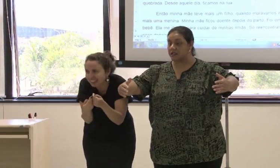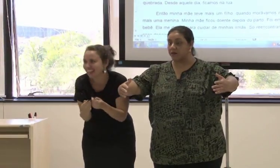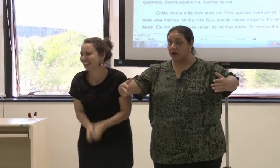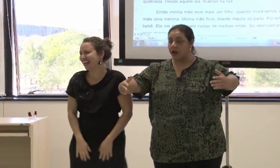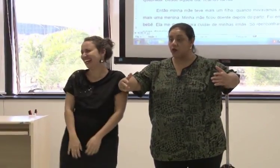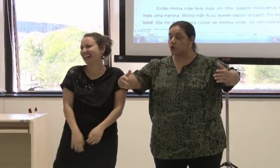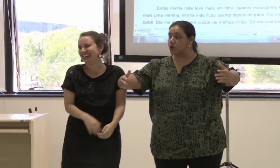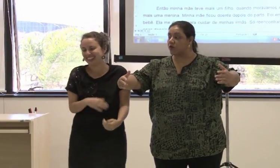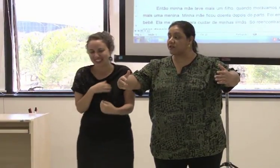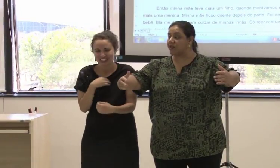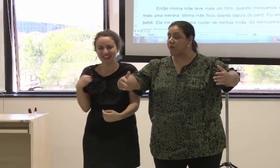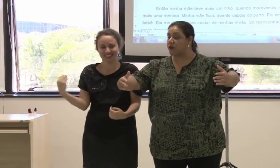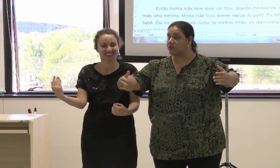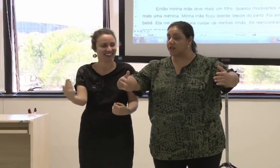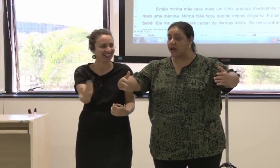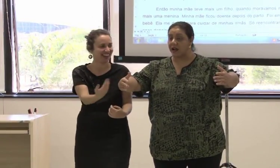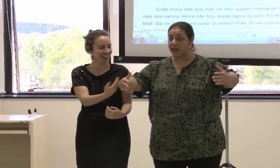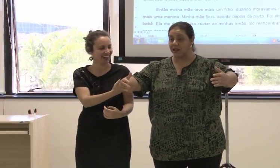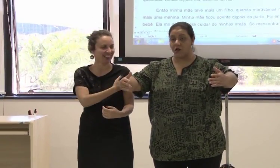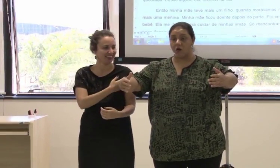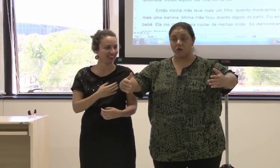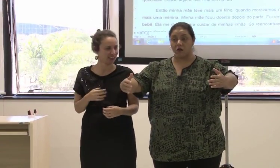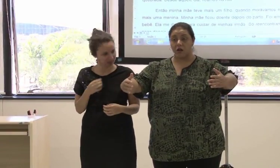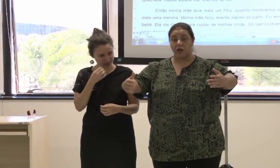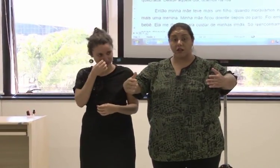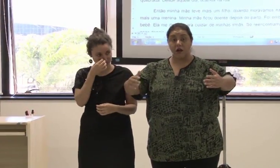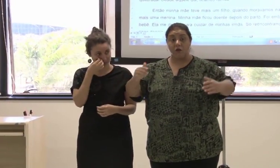Exatamente. Tudo você pode usar aqui, ó. Então...